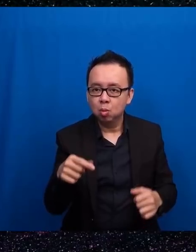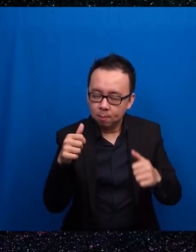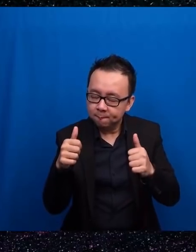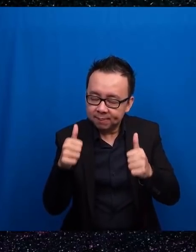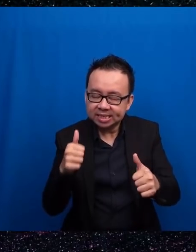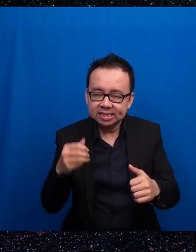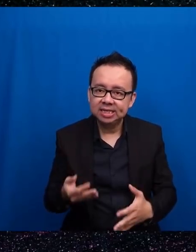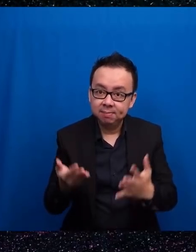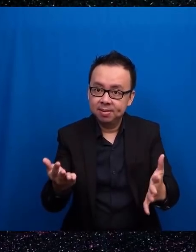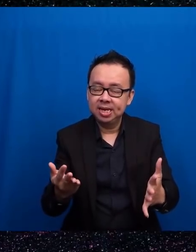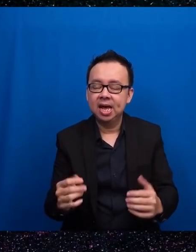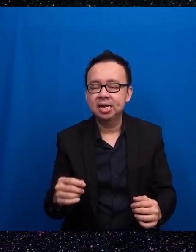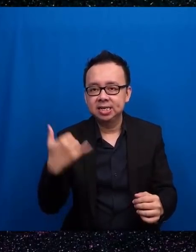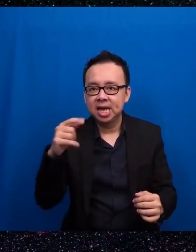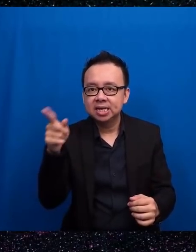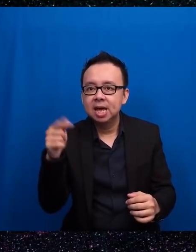anaknya?